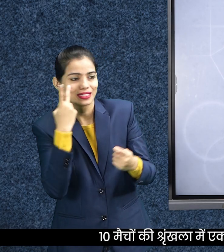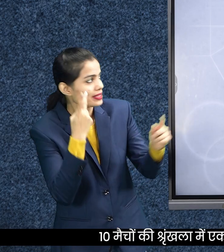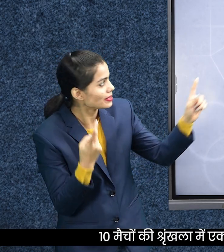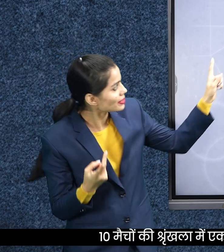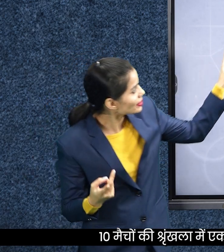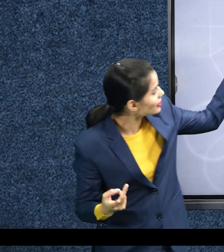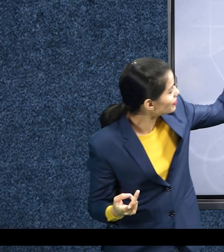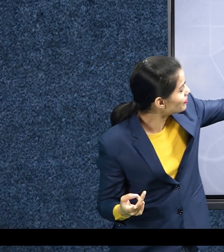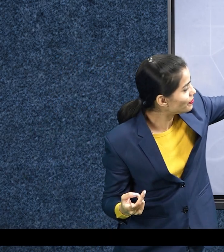थे।